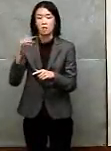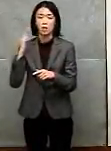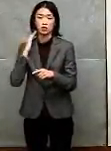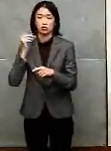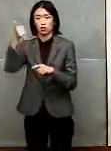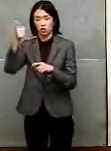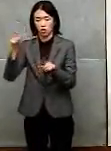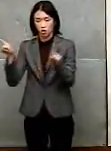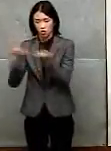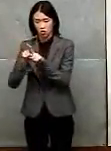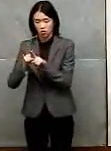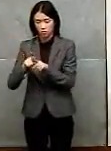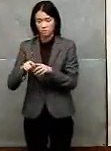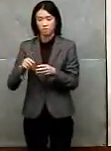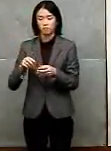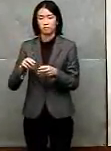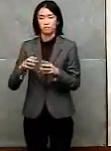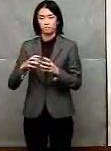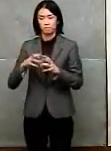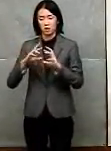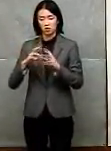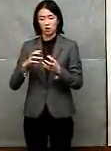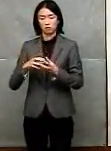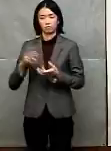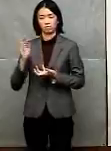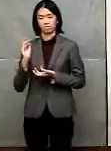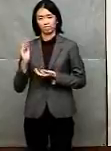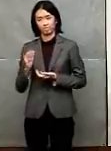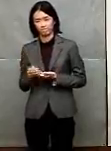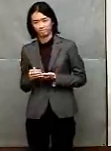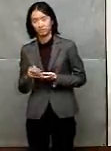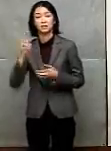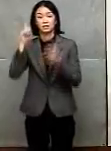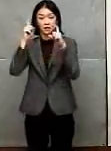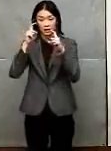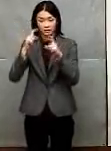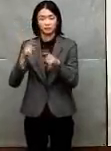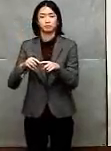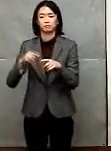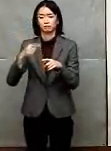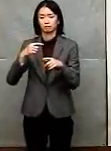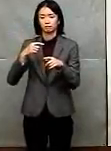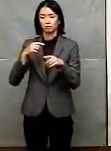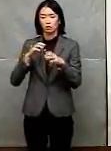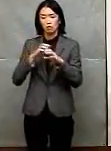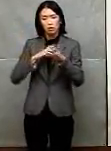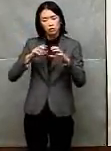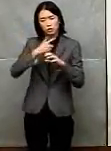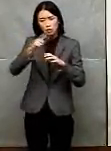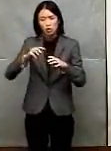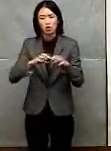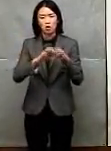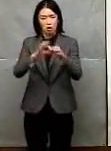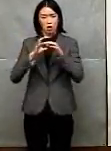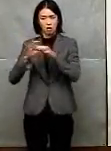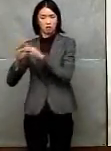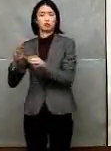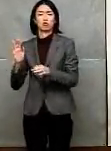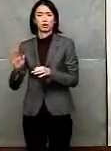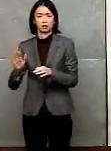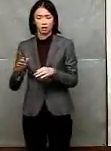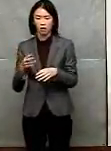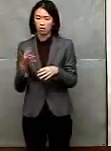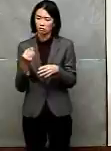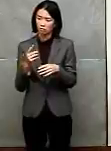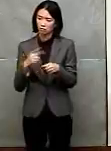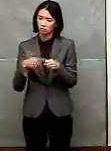ただきまして、我々も大変驚いたところだったんですけれども、数年前だとあまりこういうふうに与党の方と